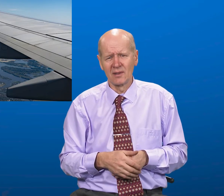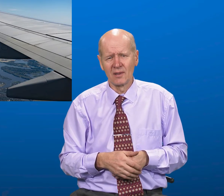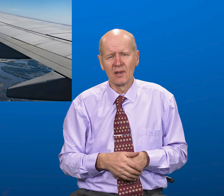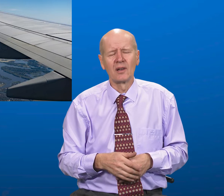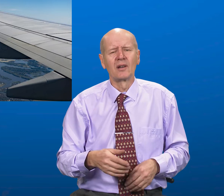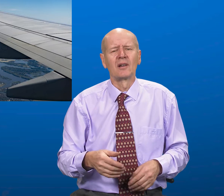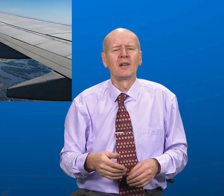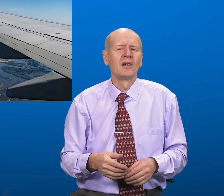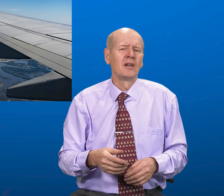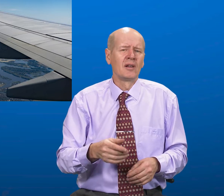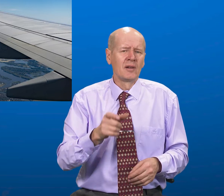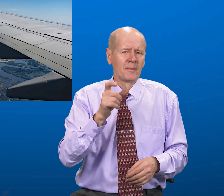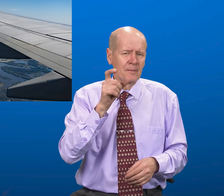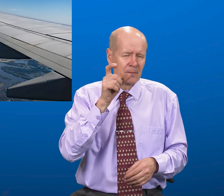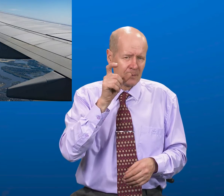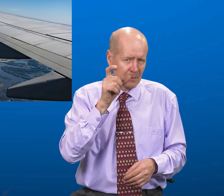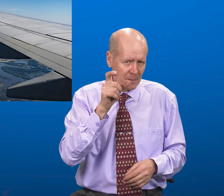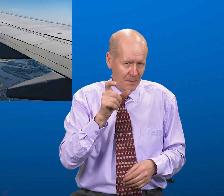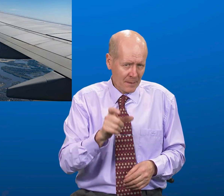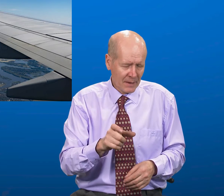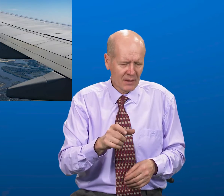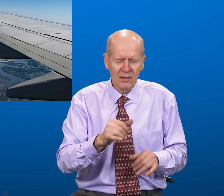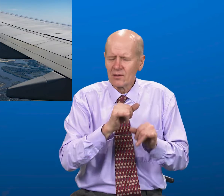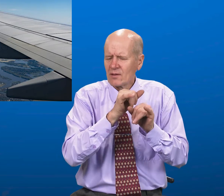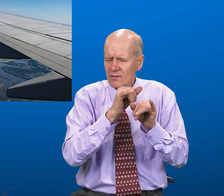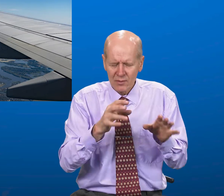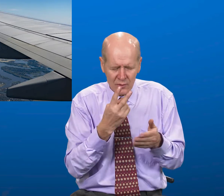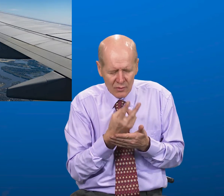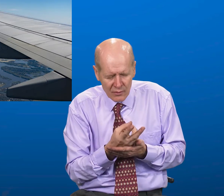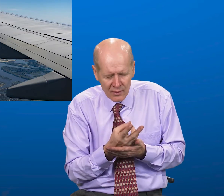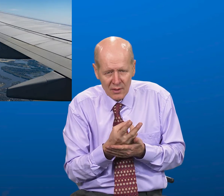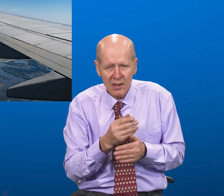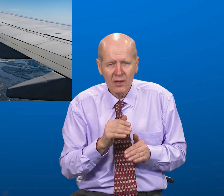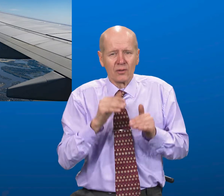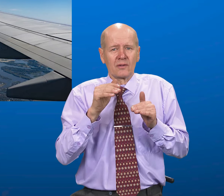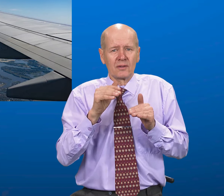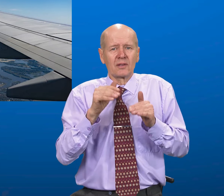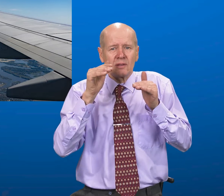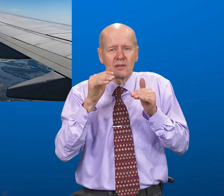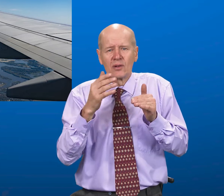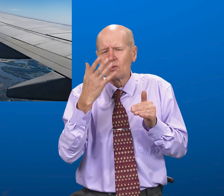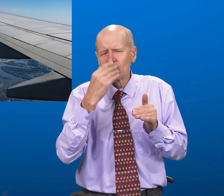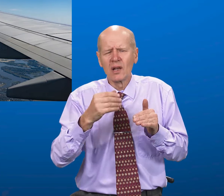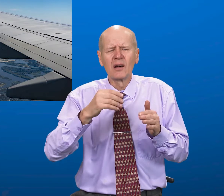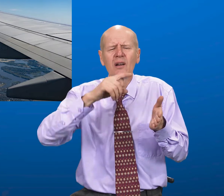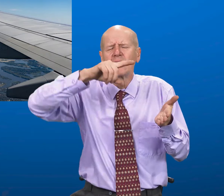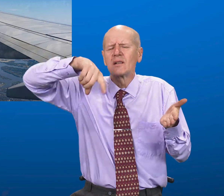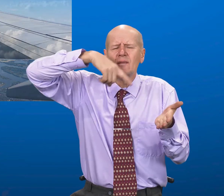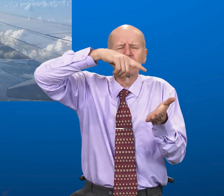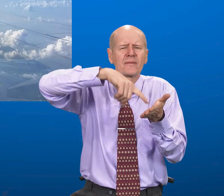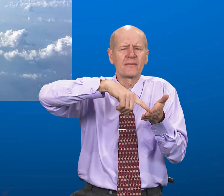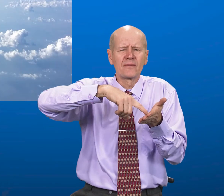его проблемами, мыслями, точками зрения и советами уже невозможно увидеть. А поднимаясь еще